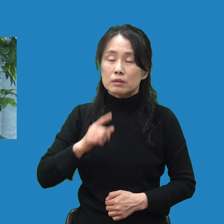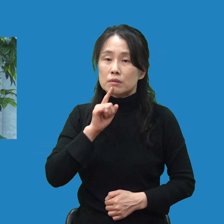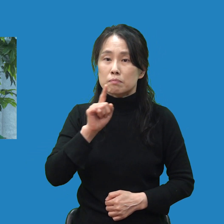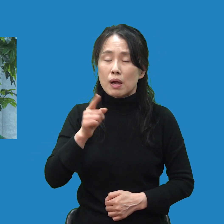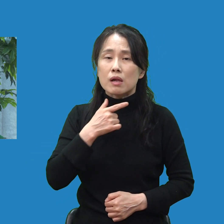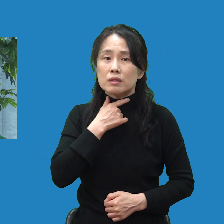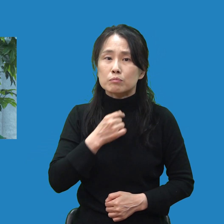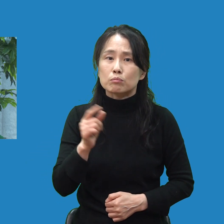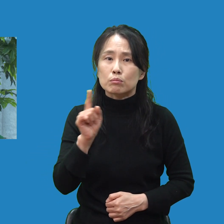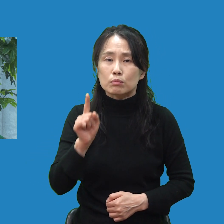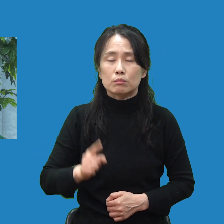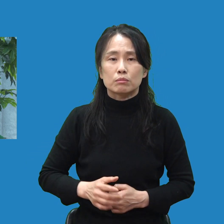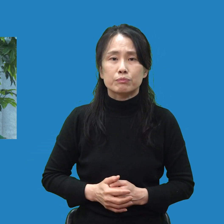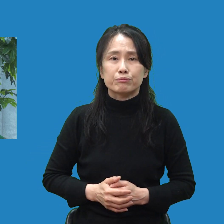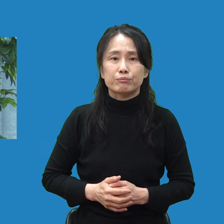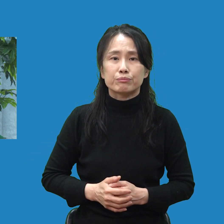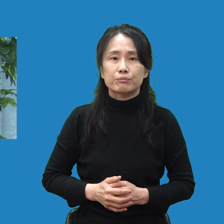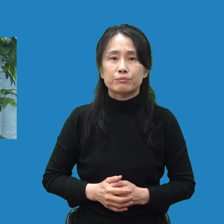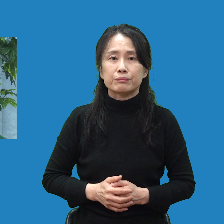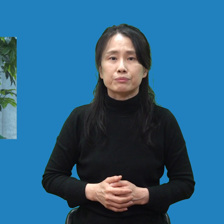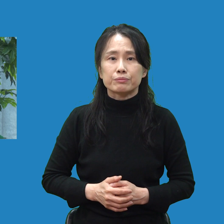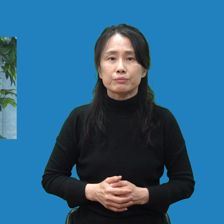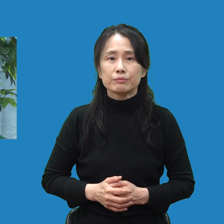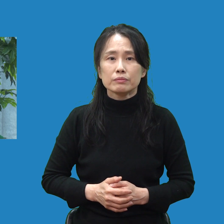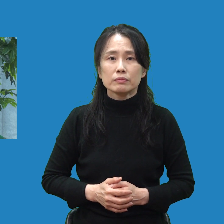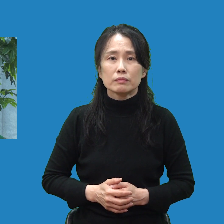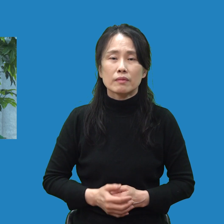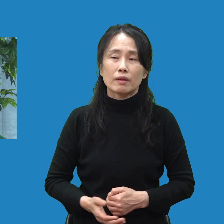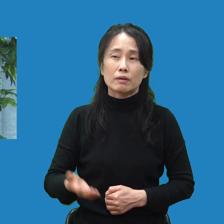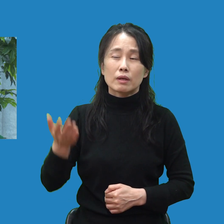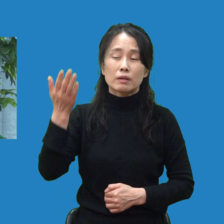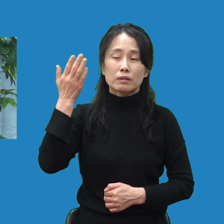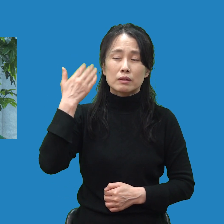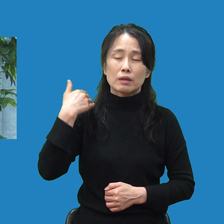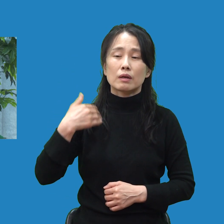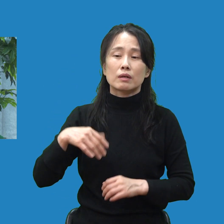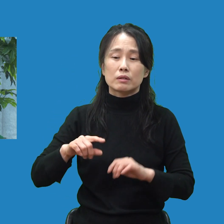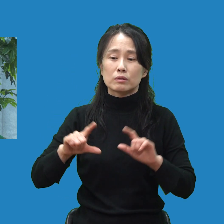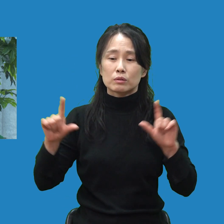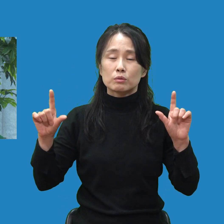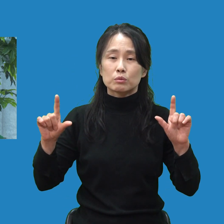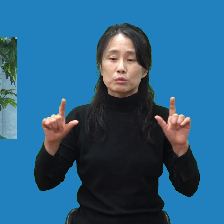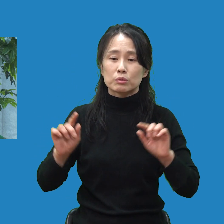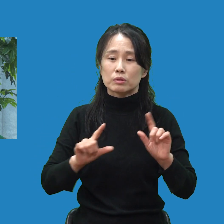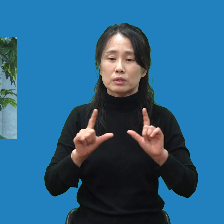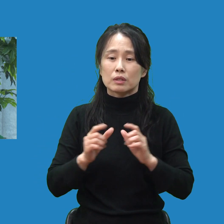하는 걸까요? 그 옛날 동방의 의인 욥이